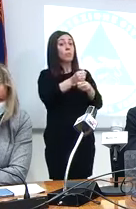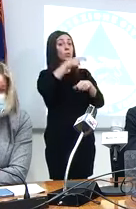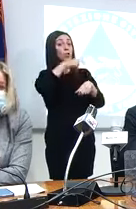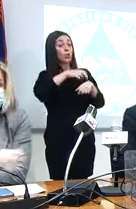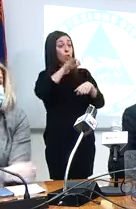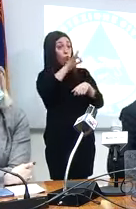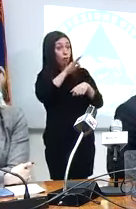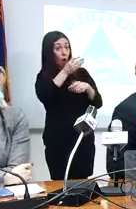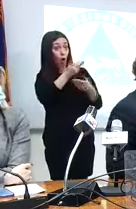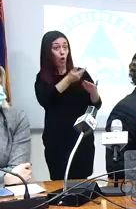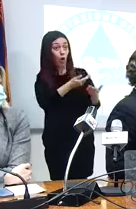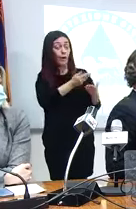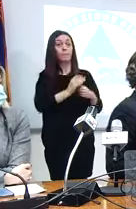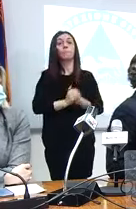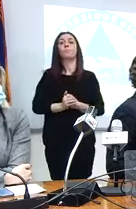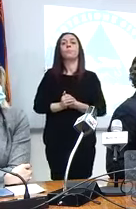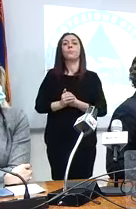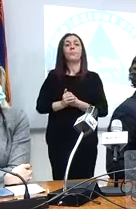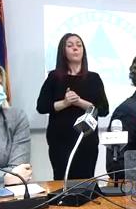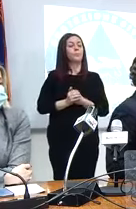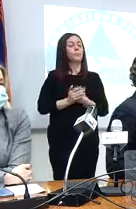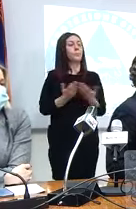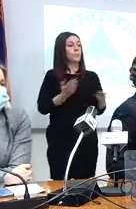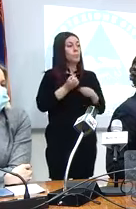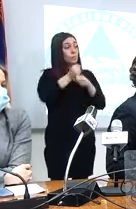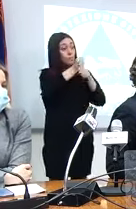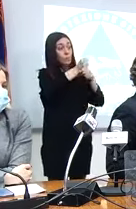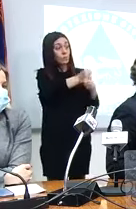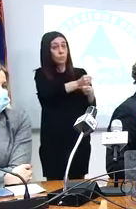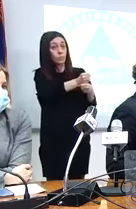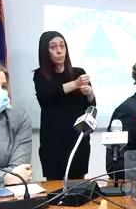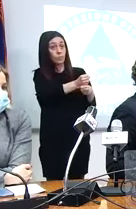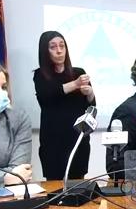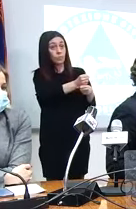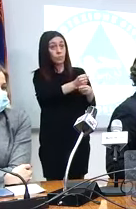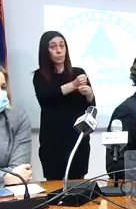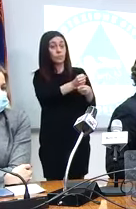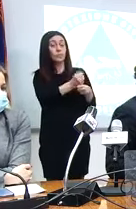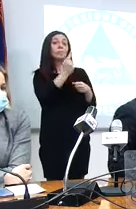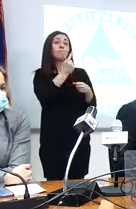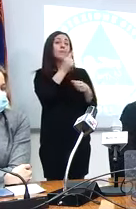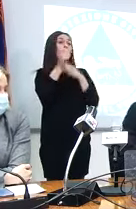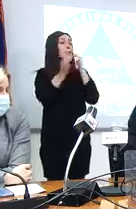No. Dottor Flora, allora, passo la parola per un punto